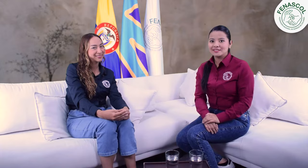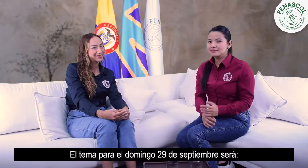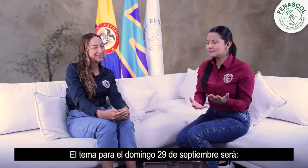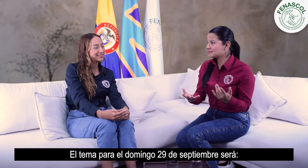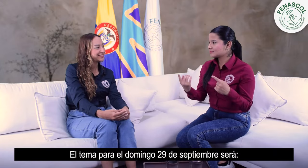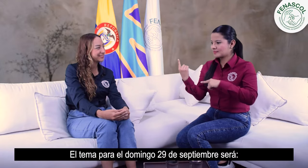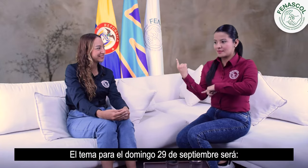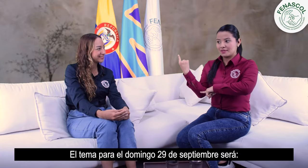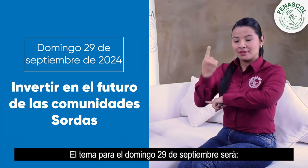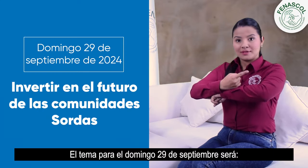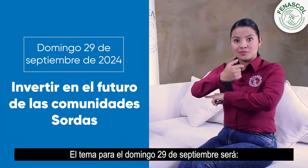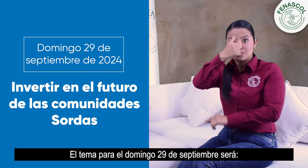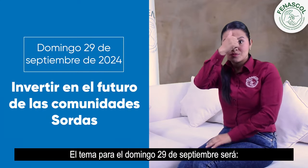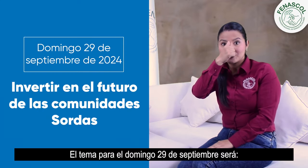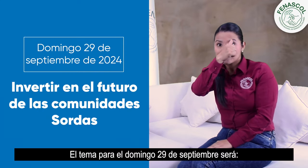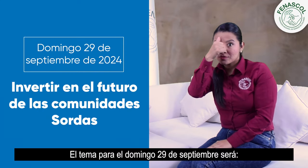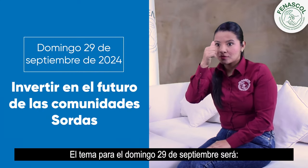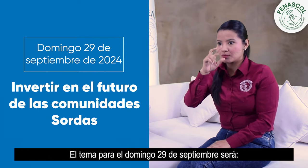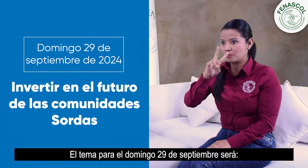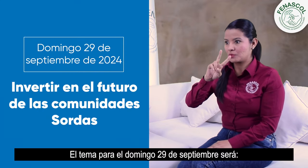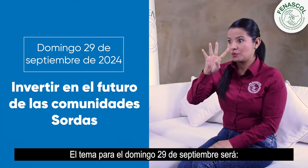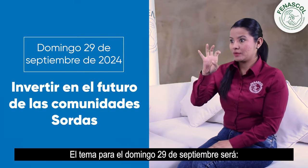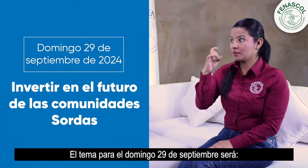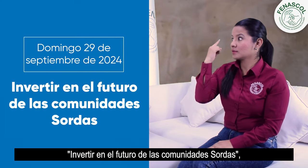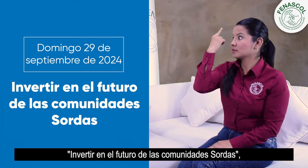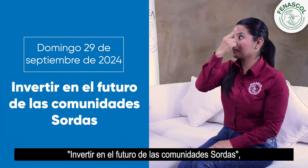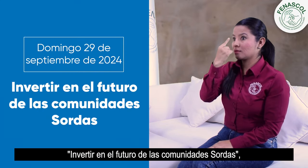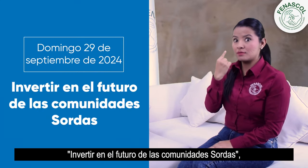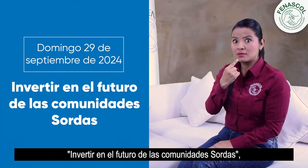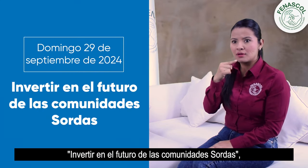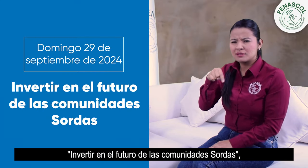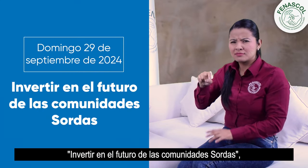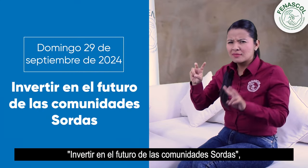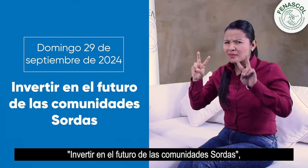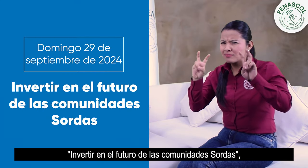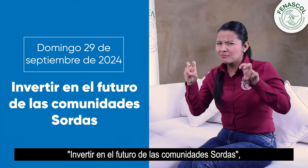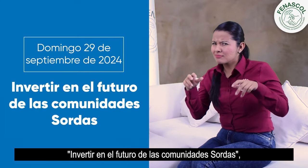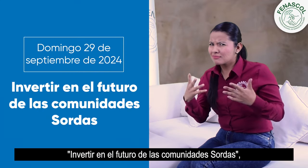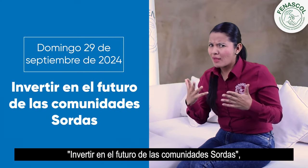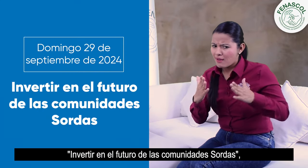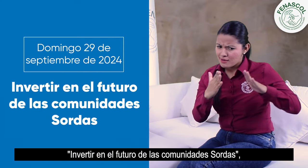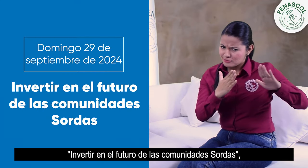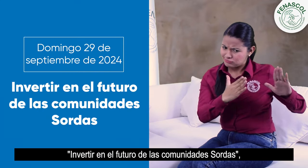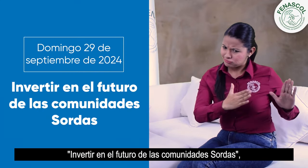El tema para el domingo 29 de septiembre será Invertir en el futuro de las comunidades sordas.